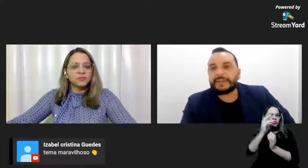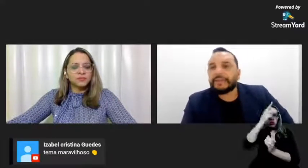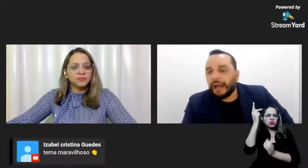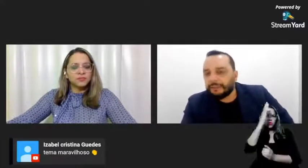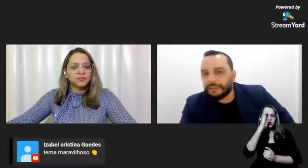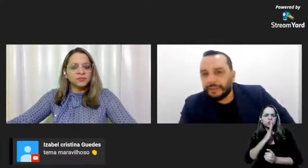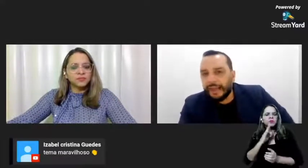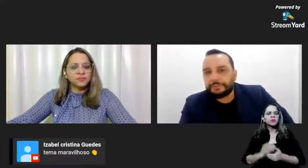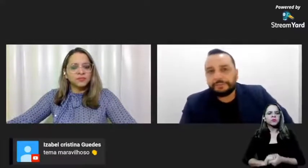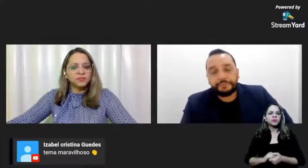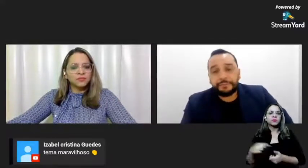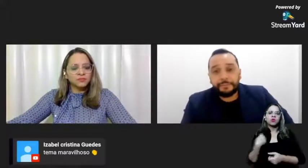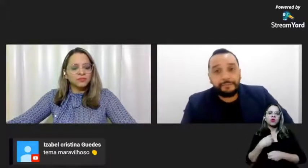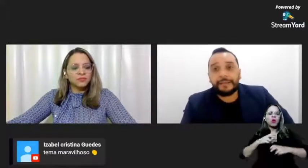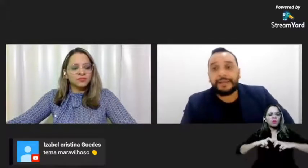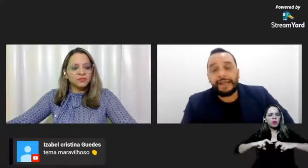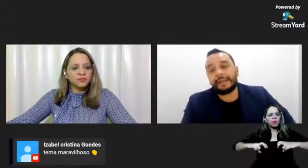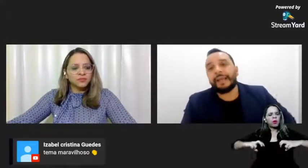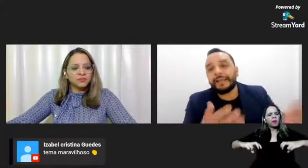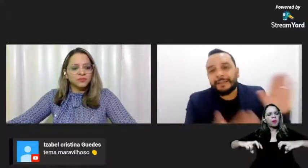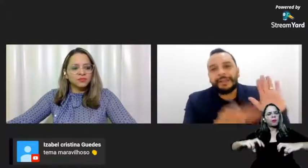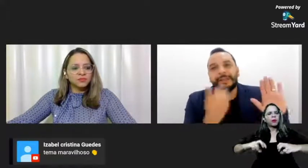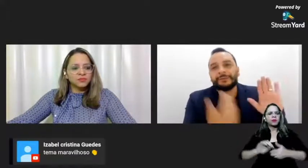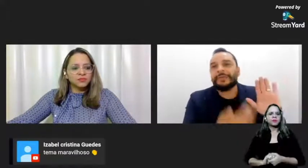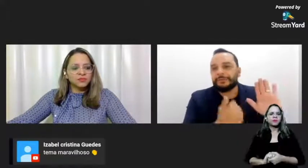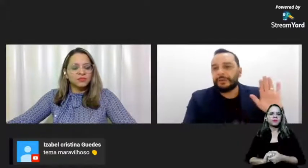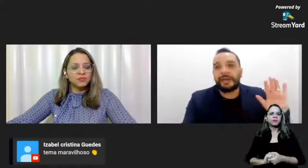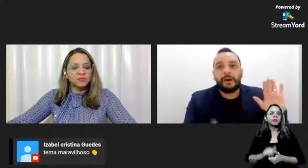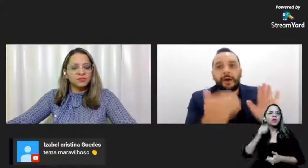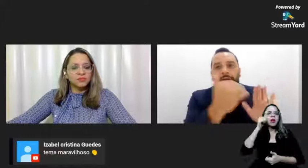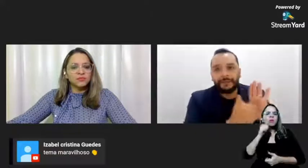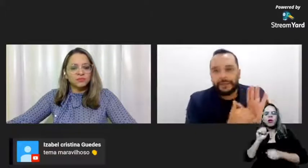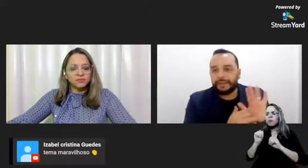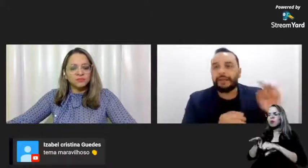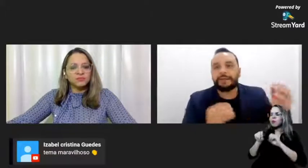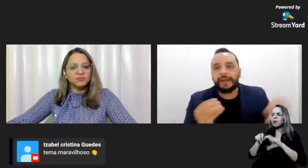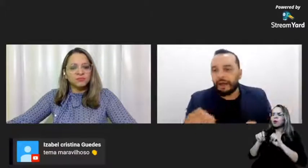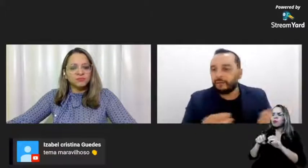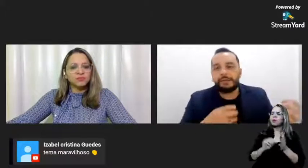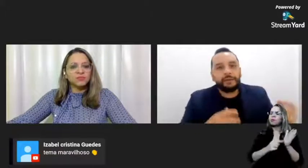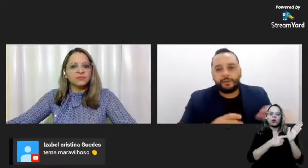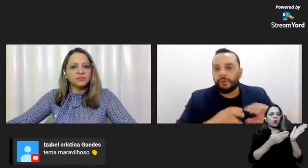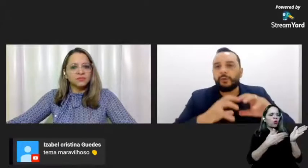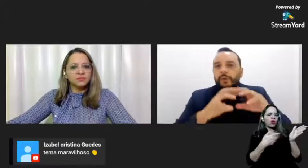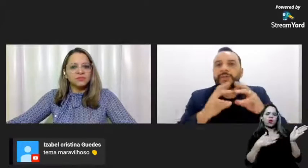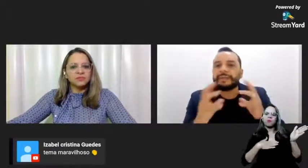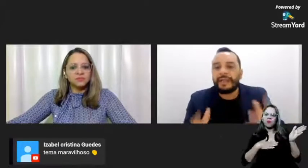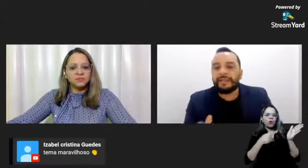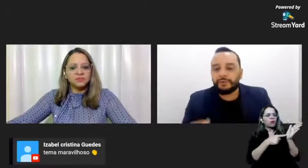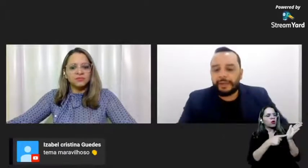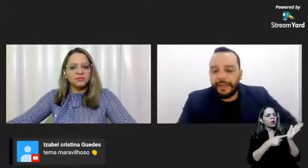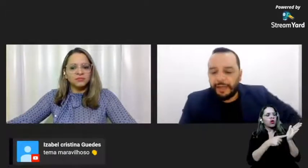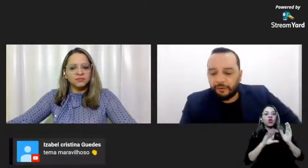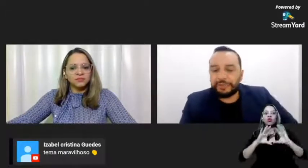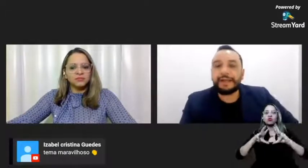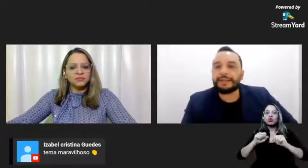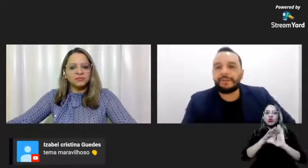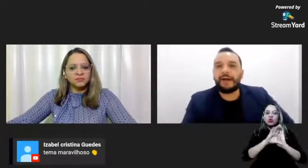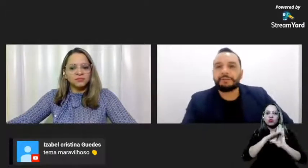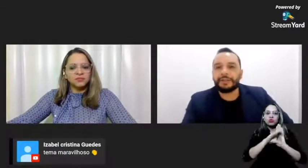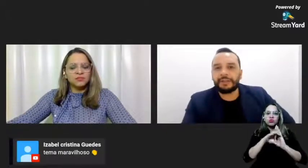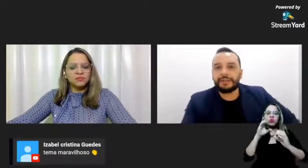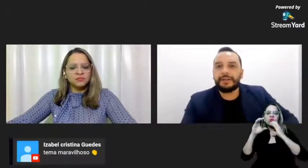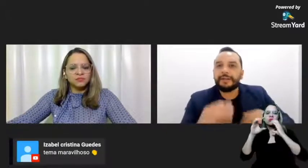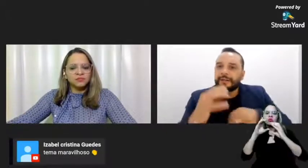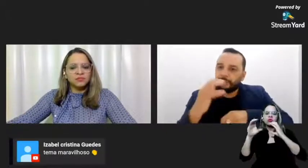E nós sentávamos lá, e ela ia ensinando no livro dela, ó, isso aqui tal, todo o conceito do que é a